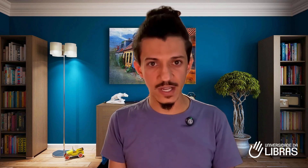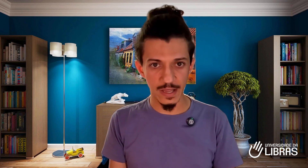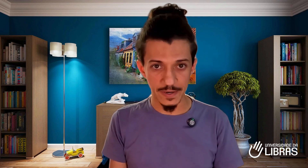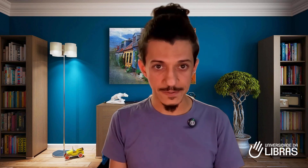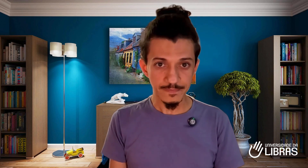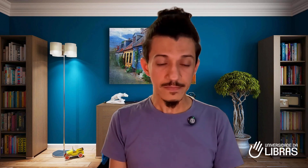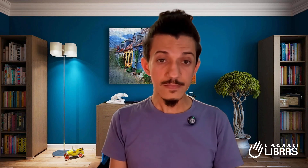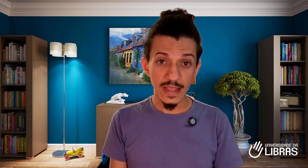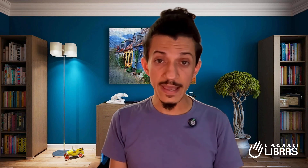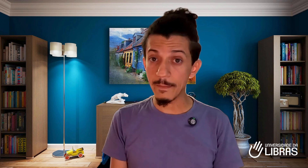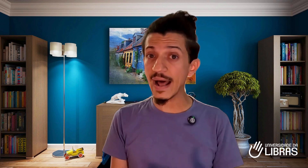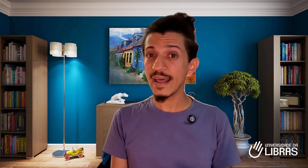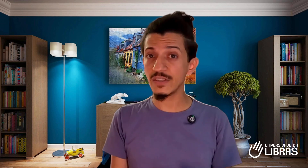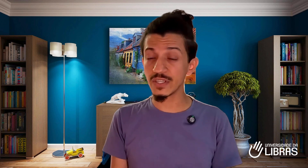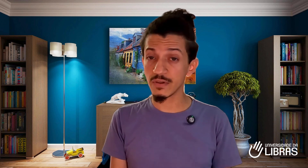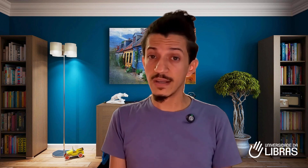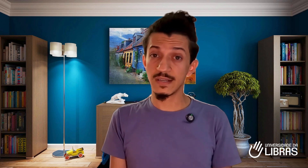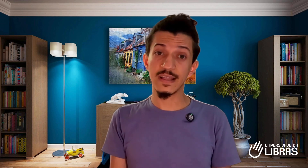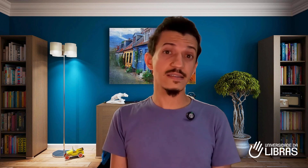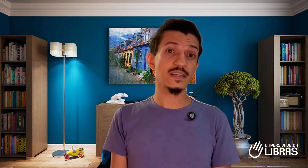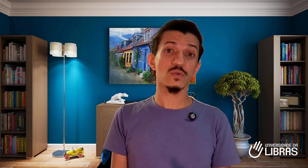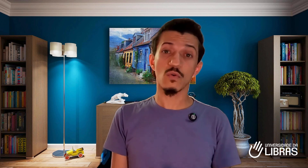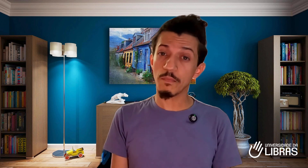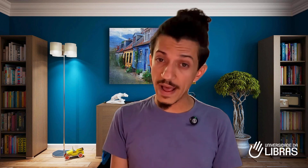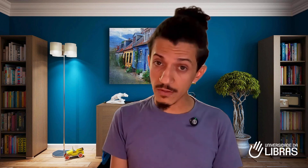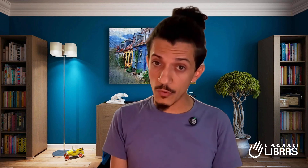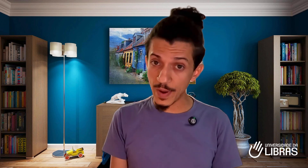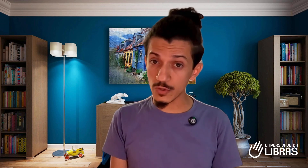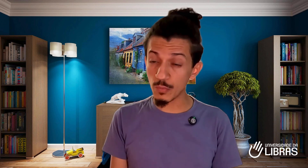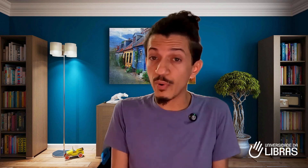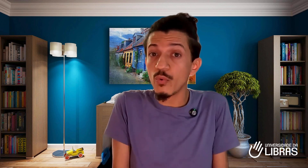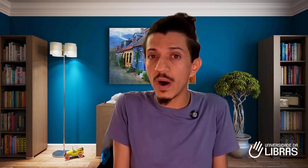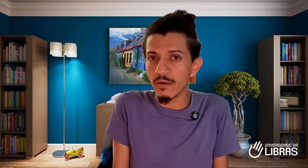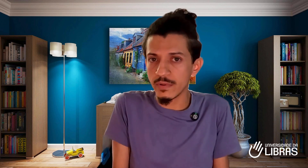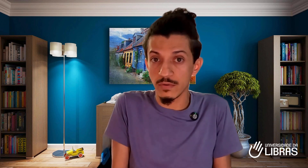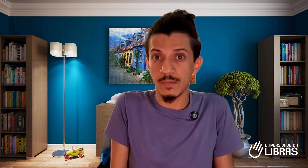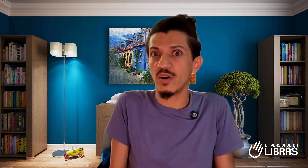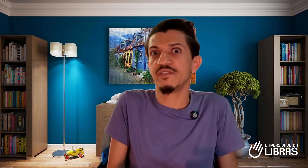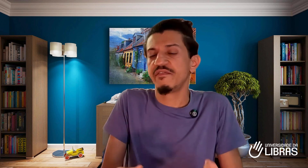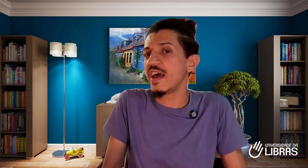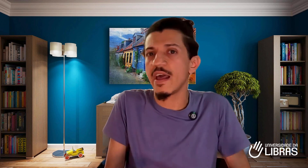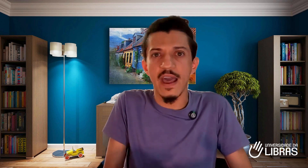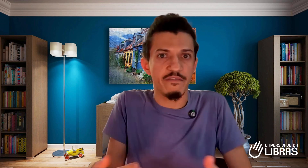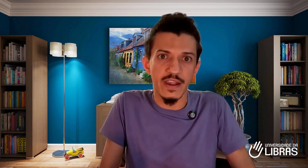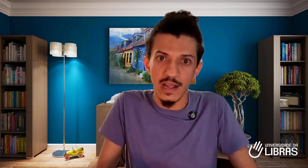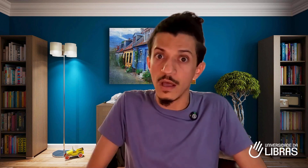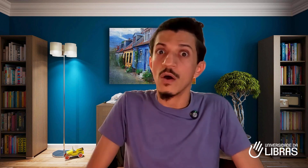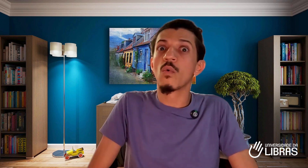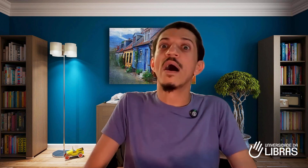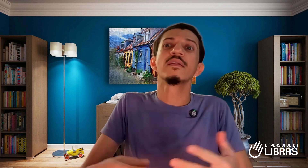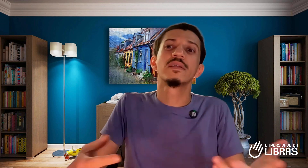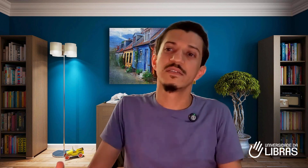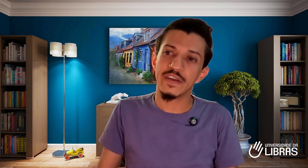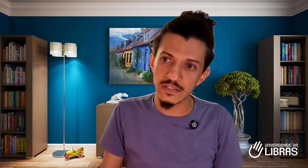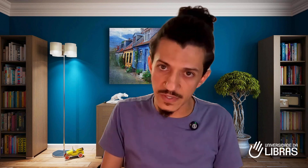Libras. E para além disso, você tem acesso completo ao método por 1 ano. Então você pode ver e rever ele quantas vezes você